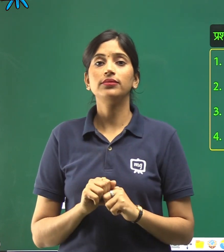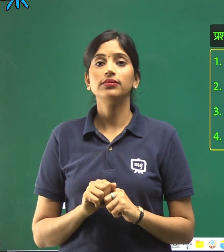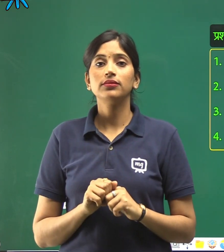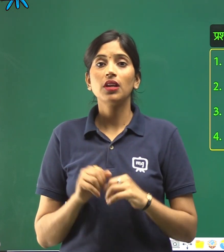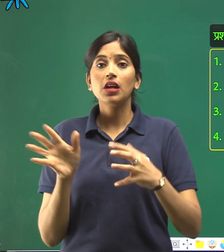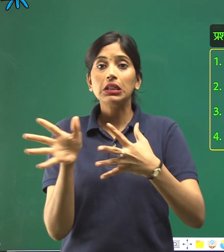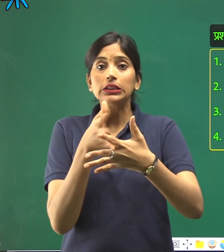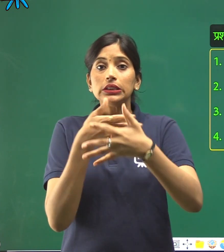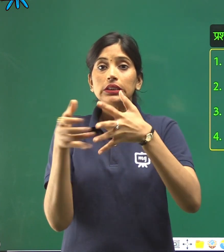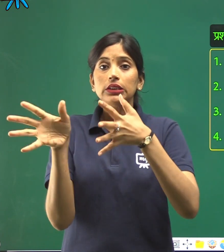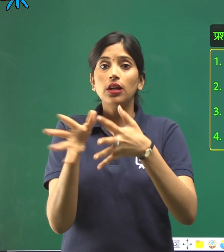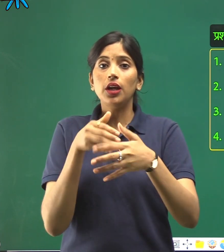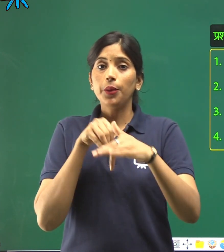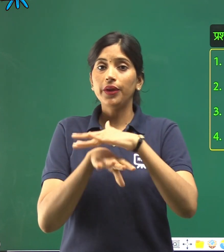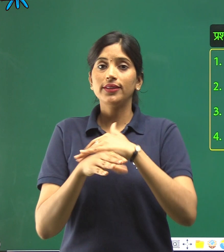जाले में